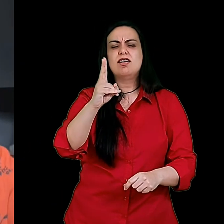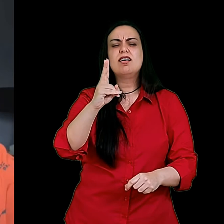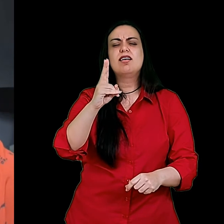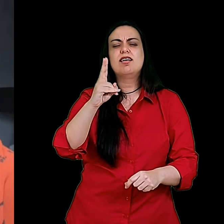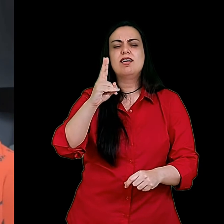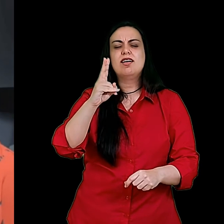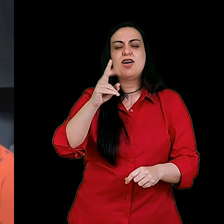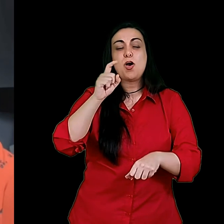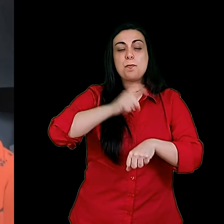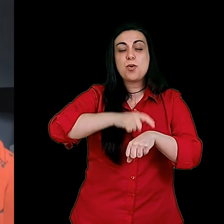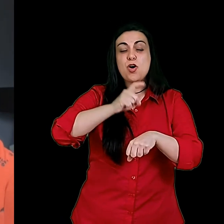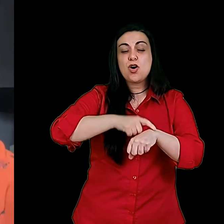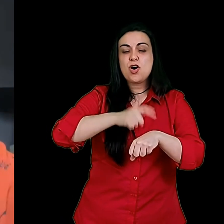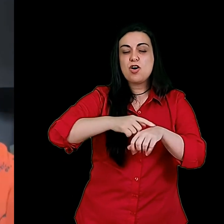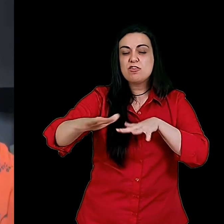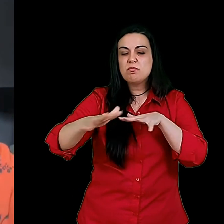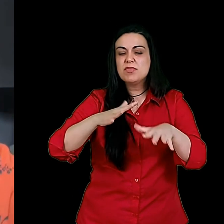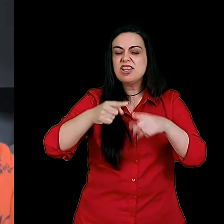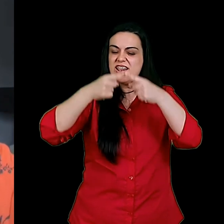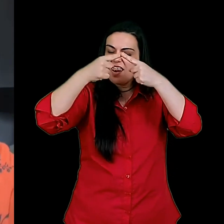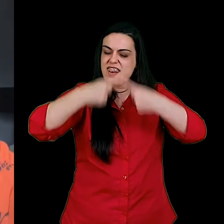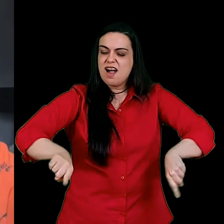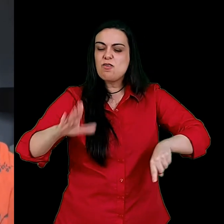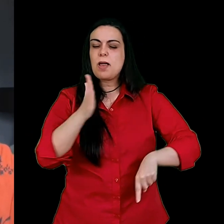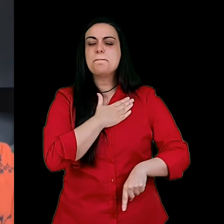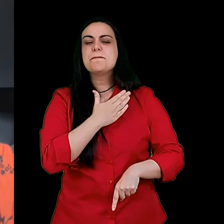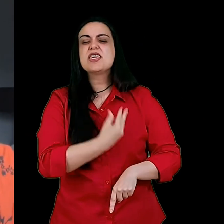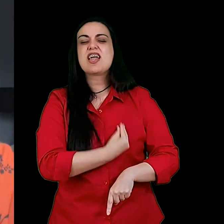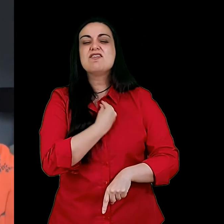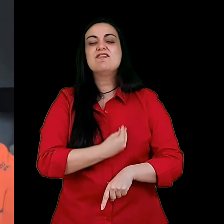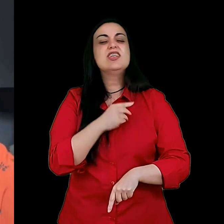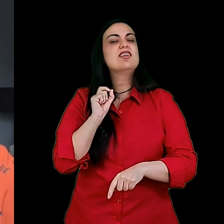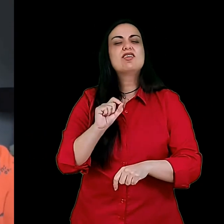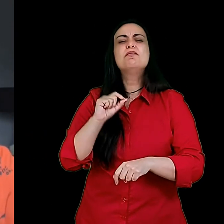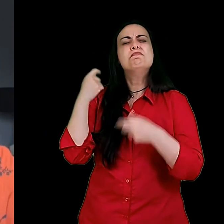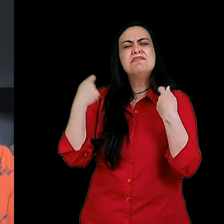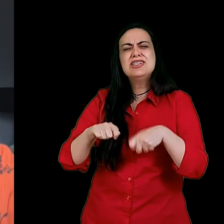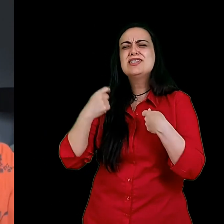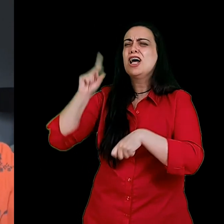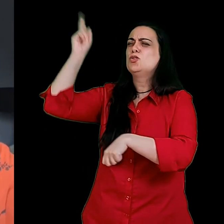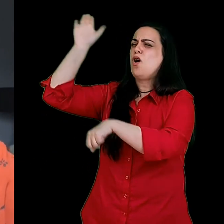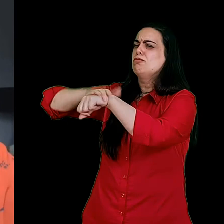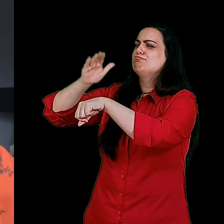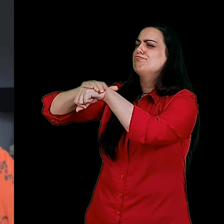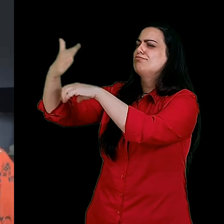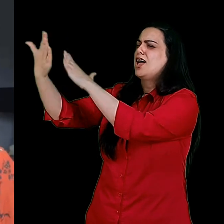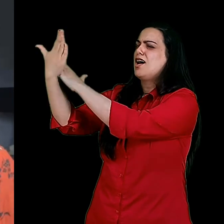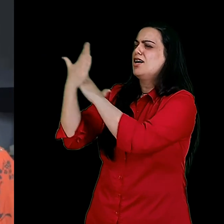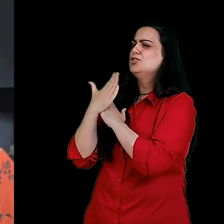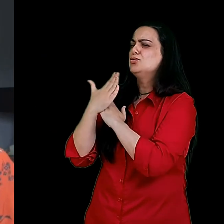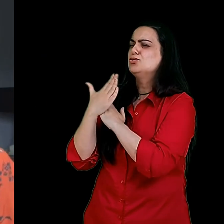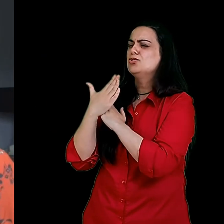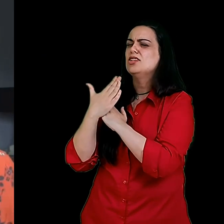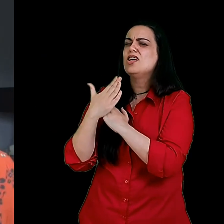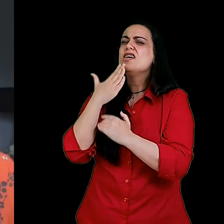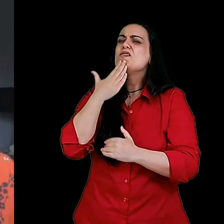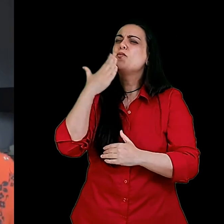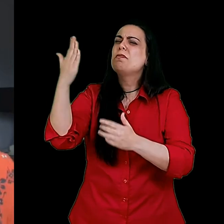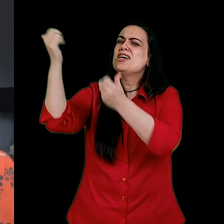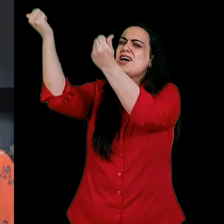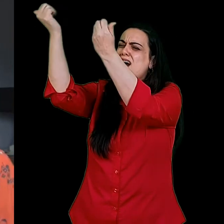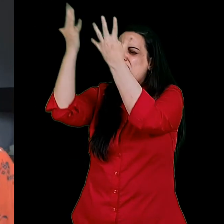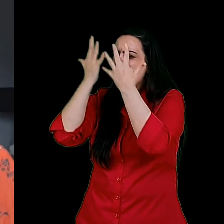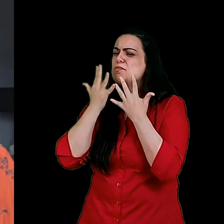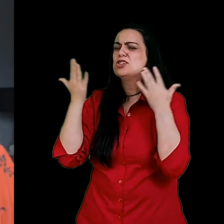que o Senhor me ajudou a inaugurar na minha vida é com a tua ajuda. Por isso eu te suplico uma bênção